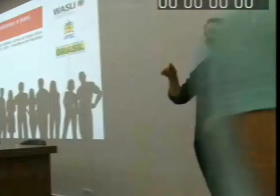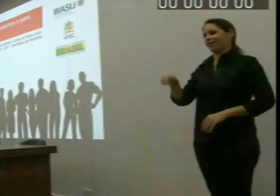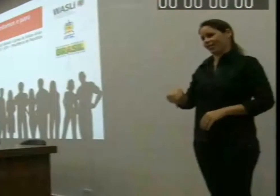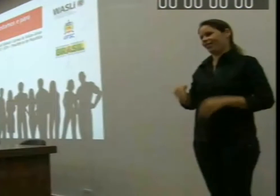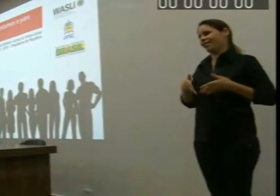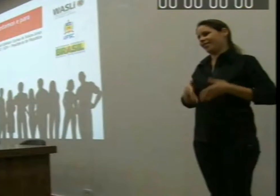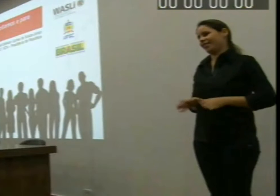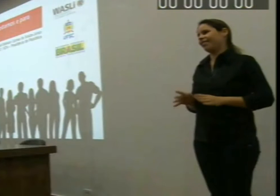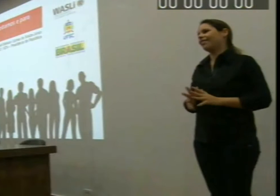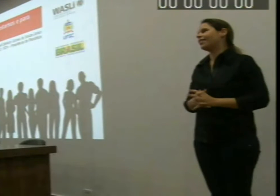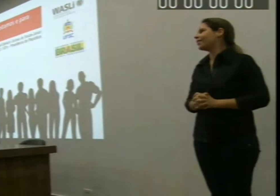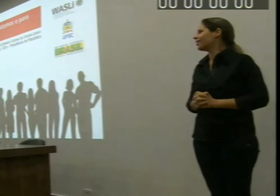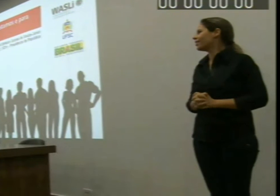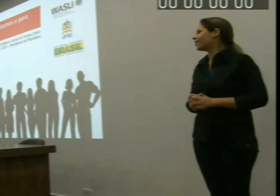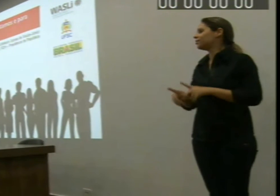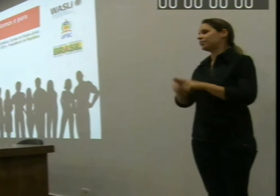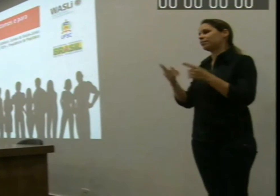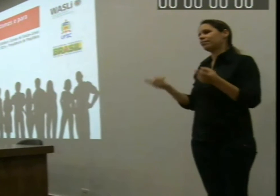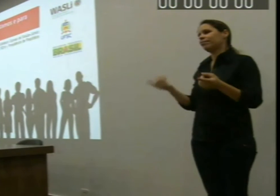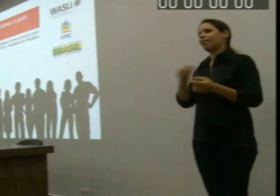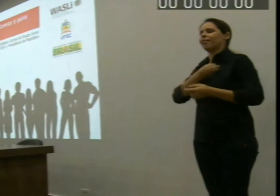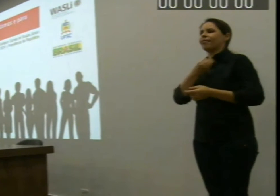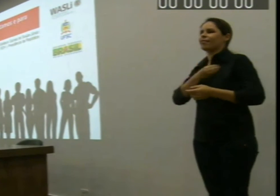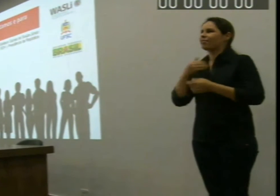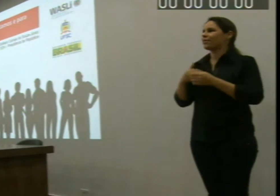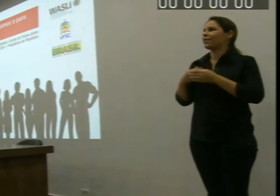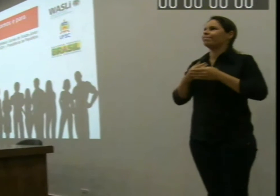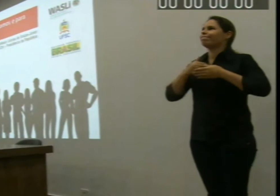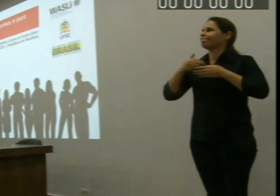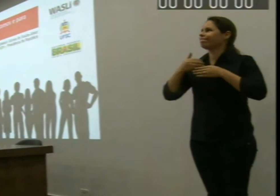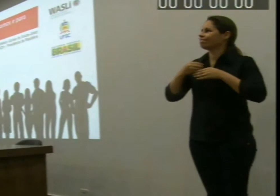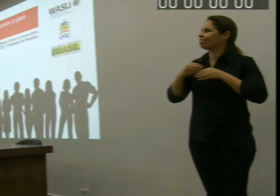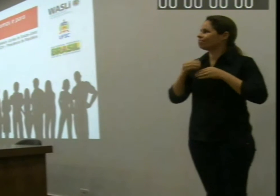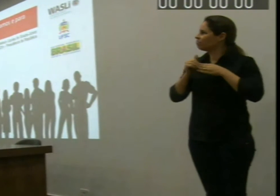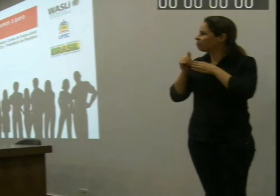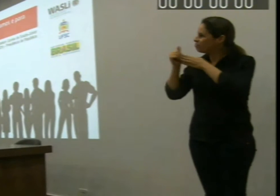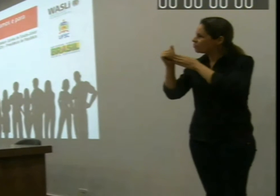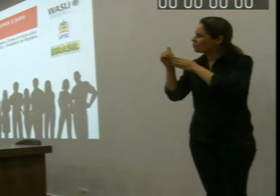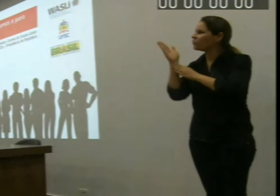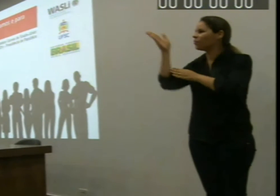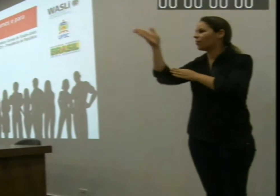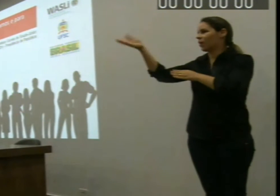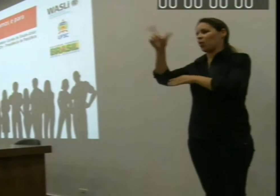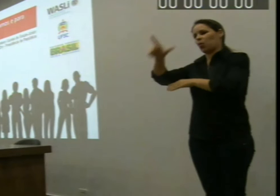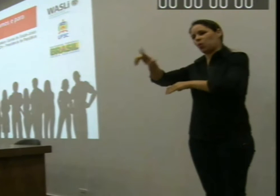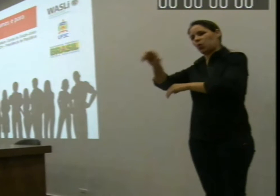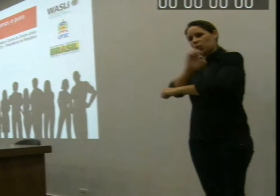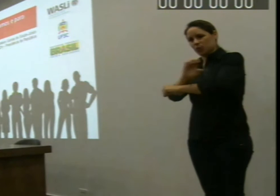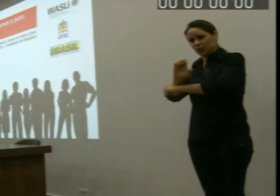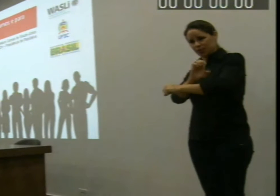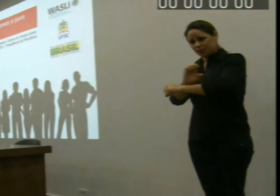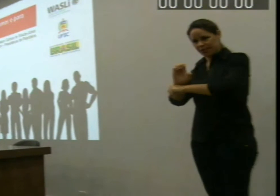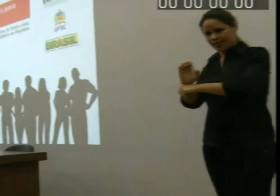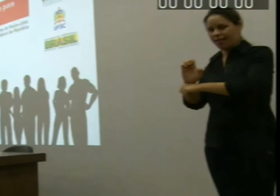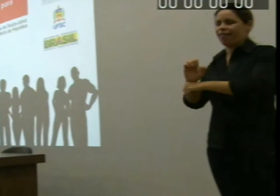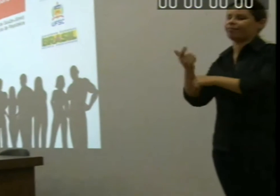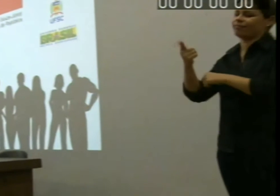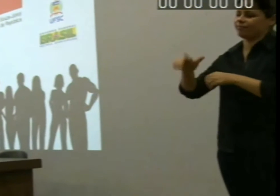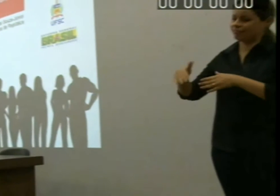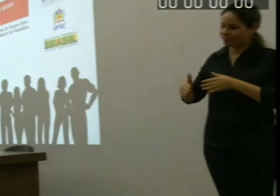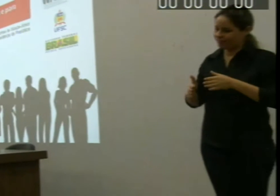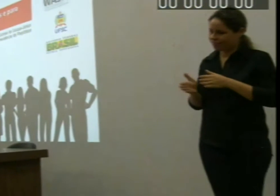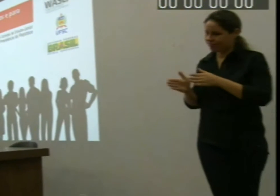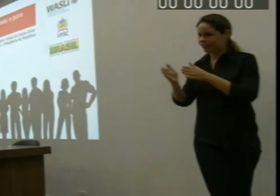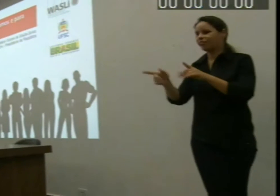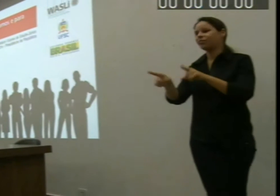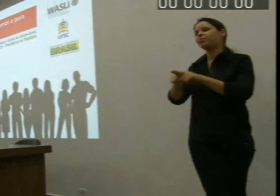ah mas a vida me levou para fora do Estado e e me levou a outros caminhos mas